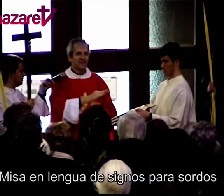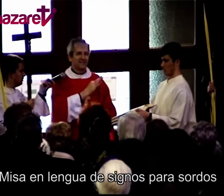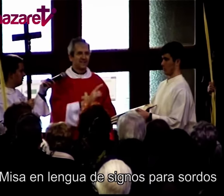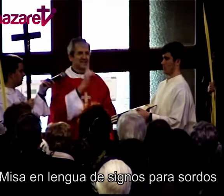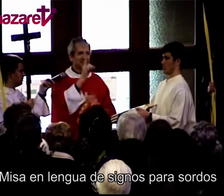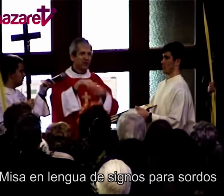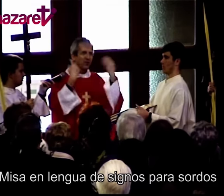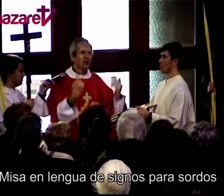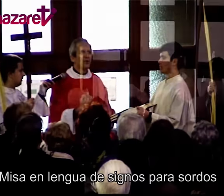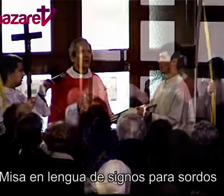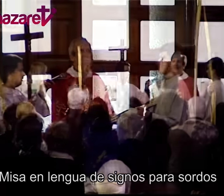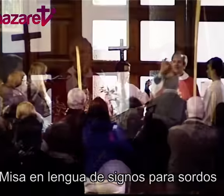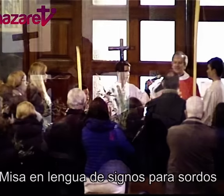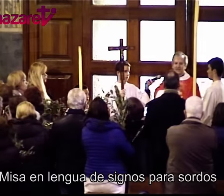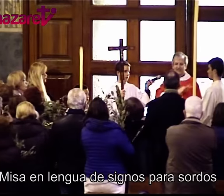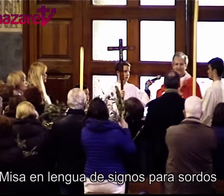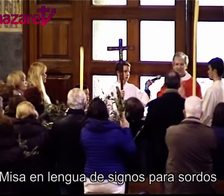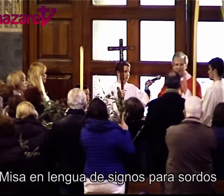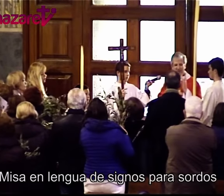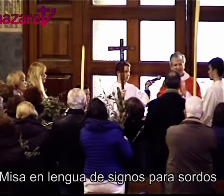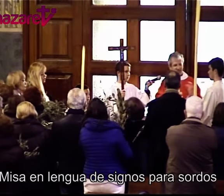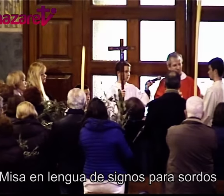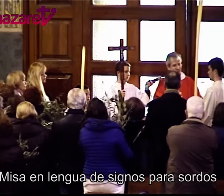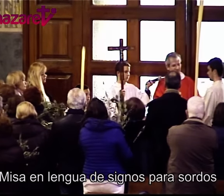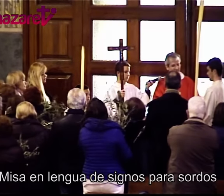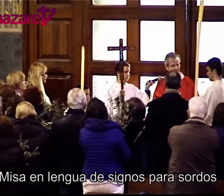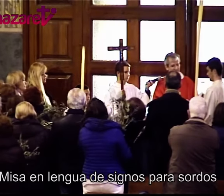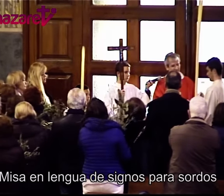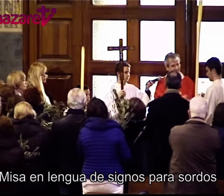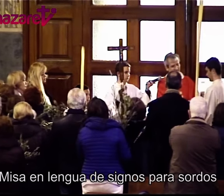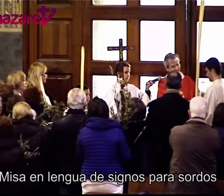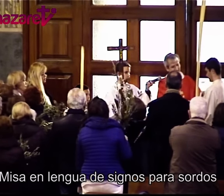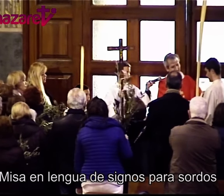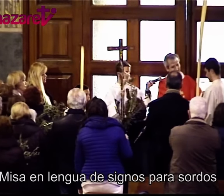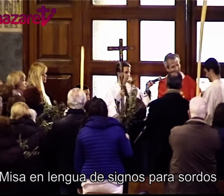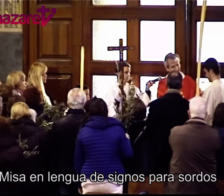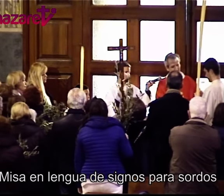Palabra del Señor. Gloria a ti, Señor Jesús.